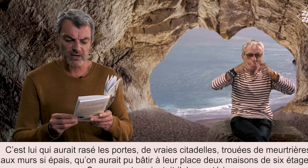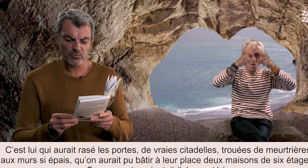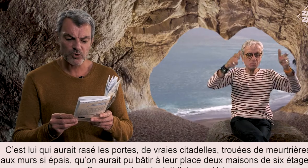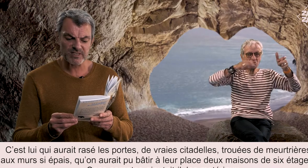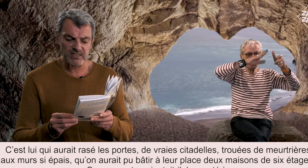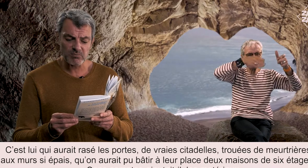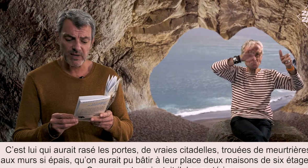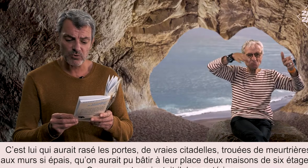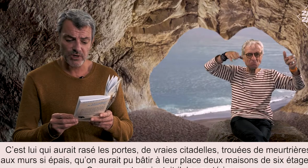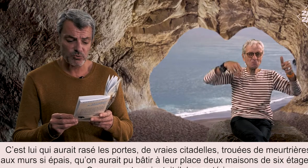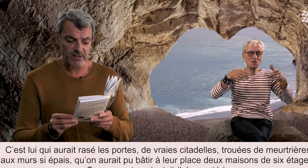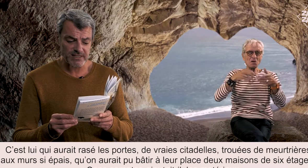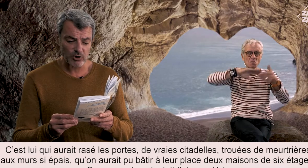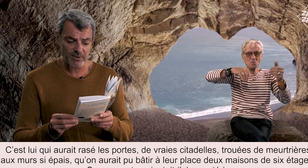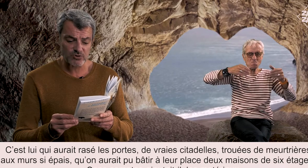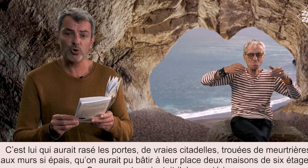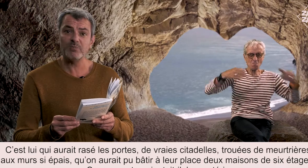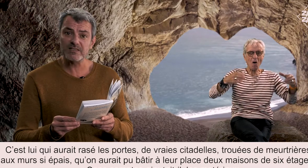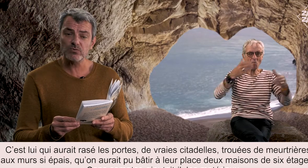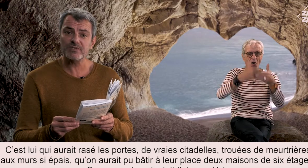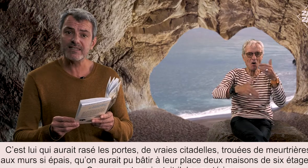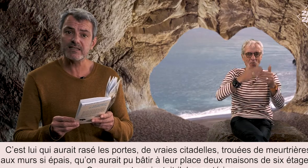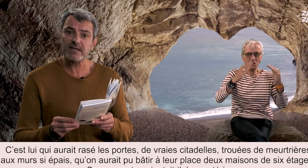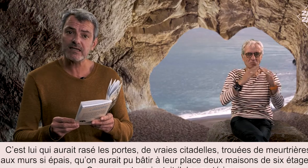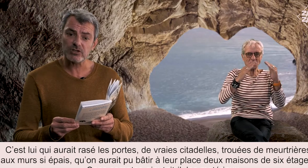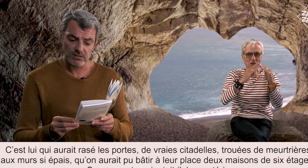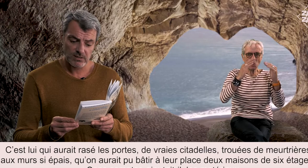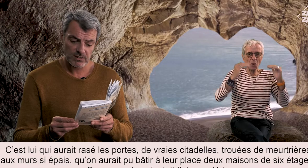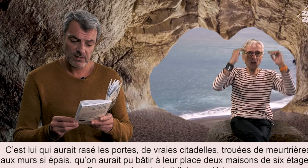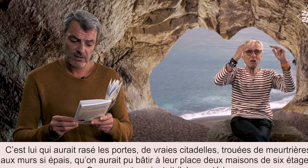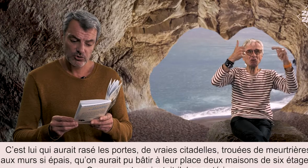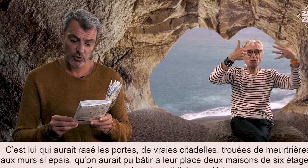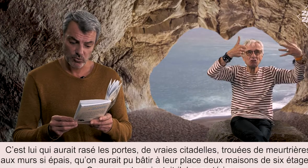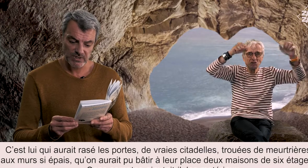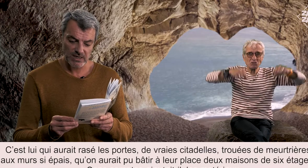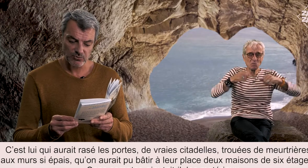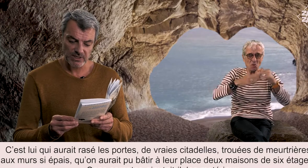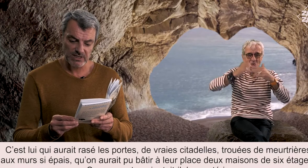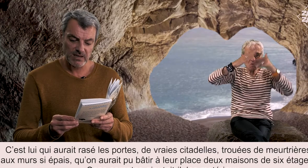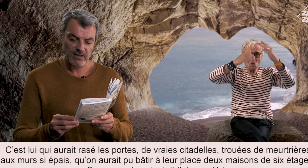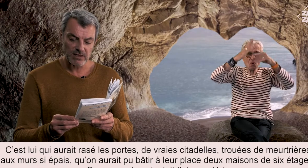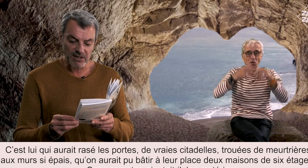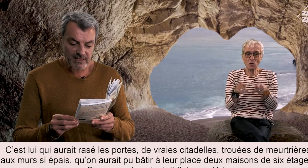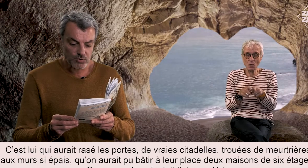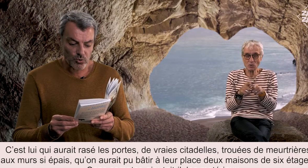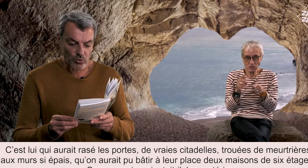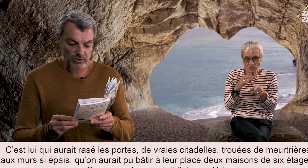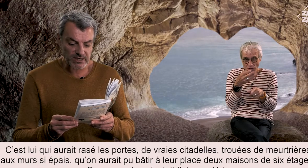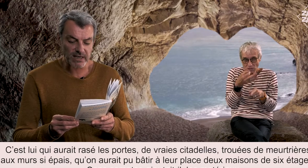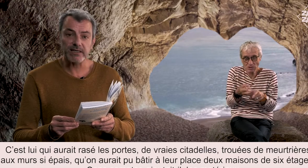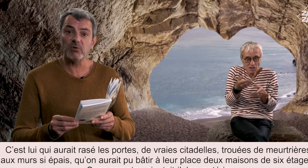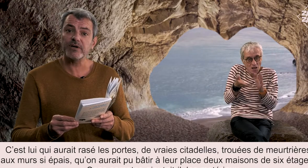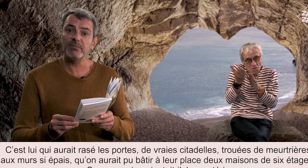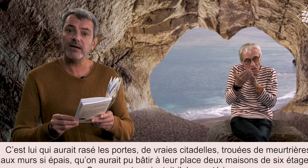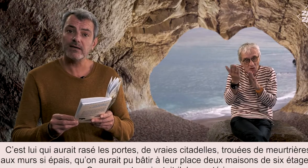meurtrières aux murs si épais qu'on aurait pu bâtir à leur place deux maisons de six étages. Sans compter, ajoutait-il, les matériaux qu'on